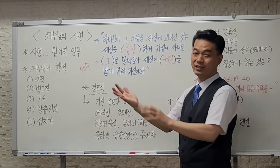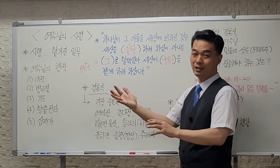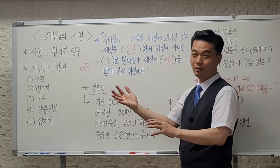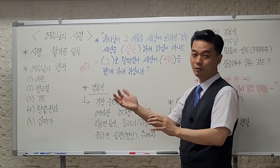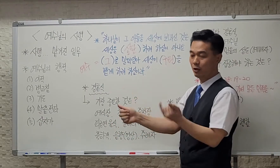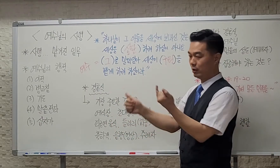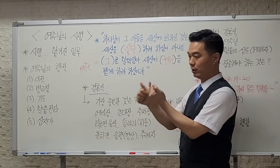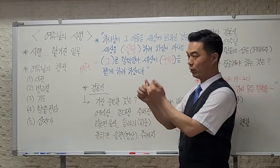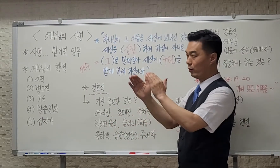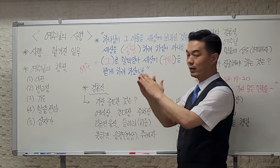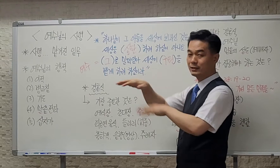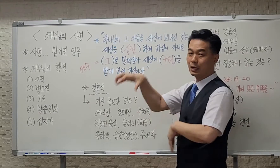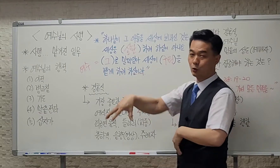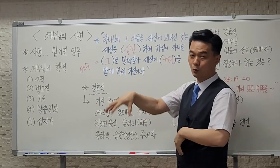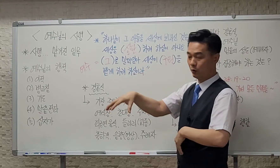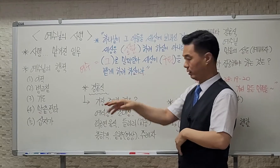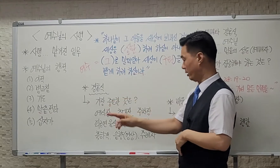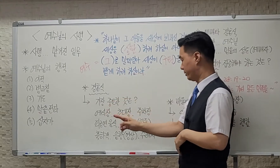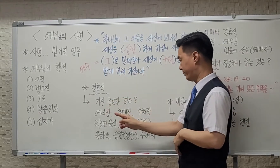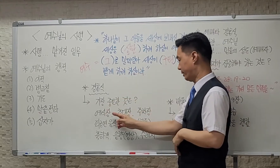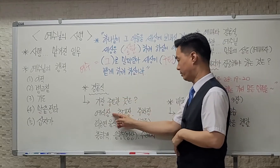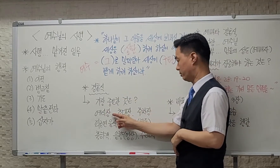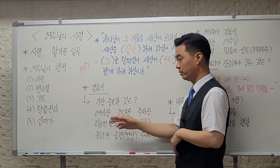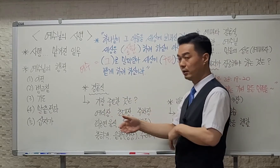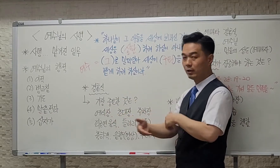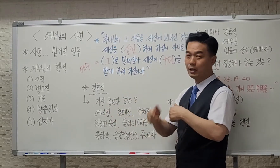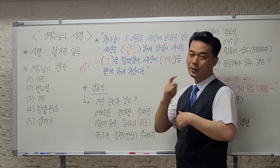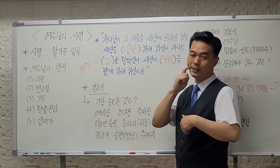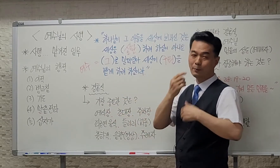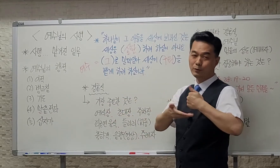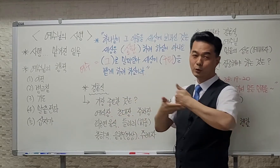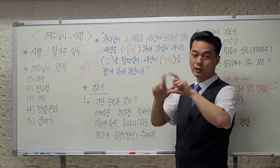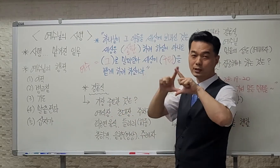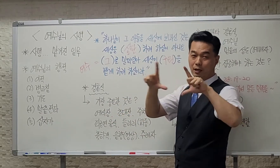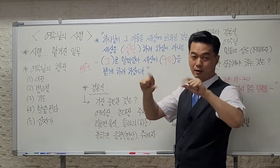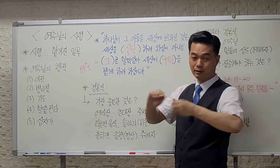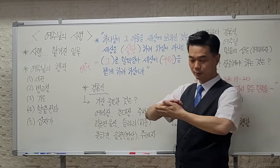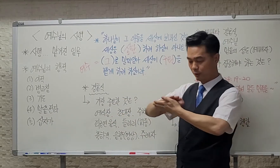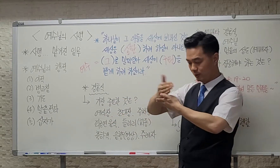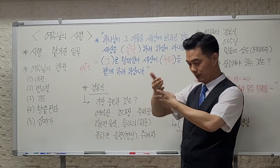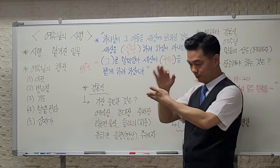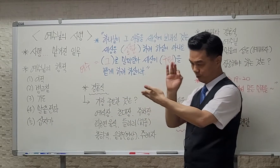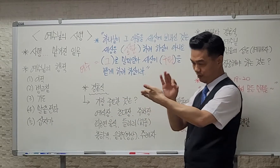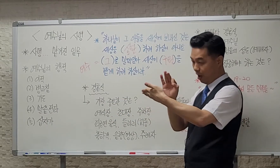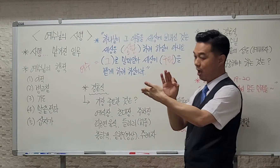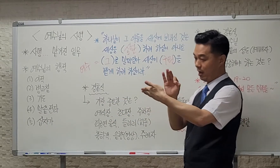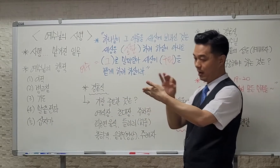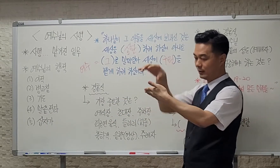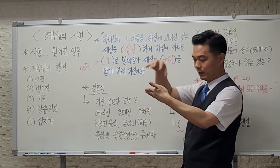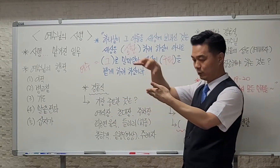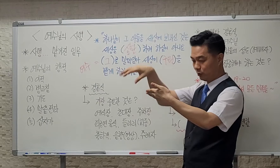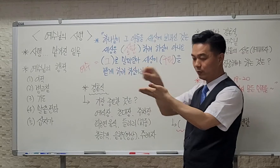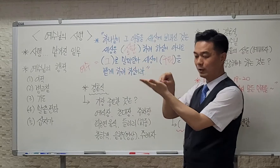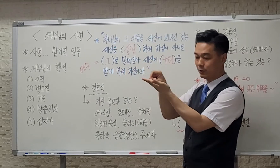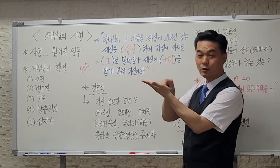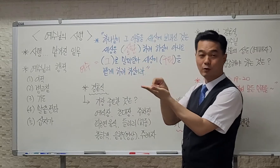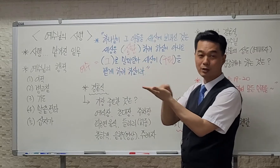되잖아요. 결혼하는 장소, 예식장. 그다음에 예쁜 초대장, 그죠? 보면 장소 어디 막 써있고 하죠.